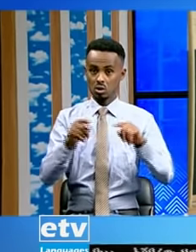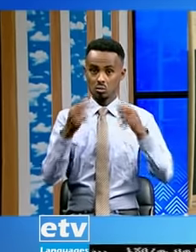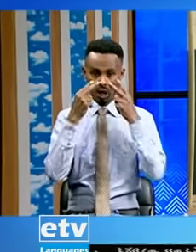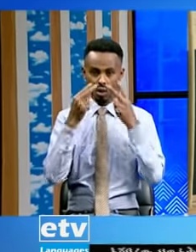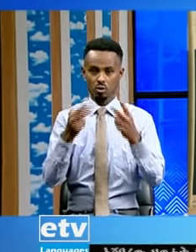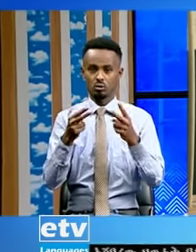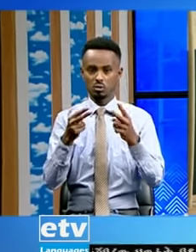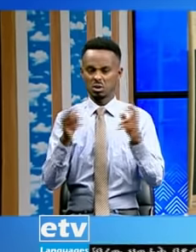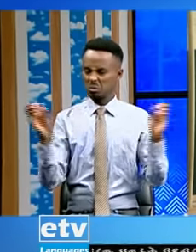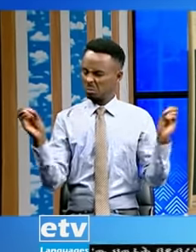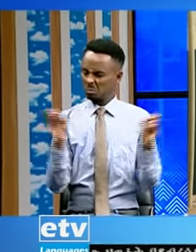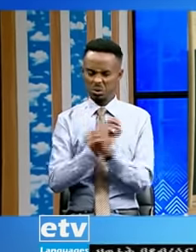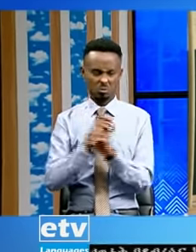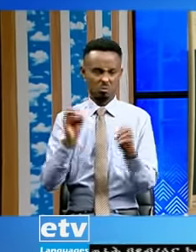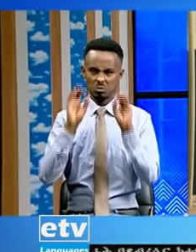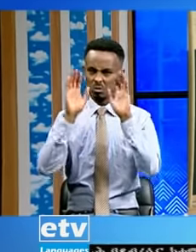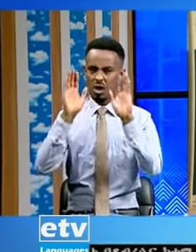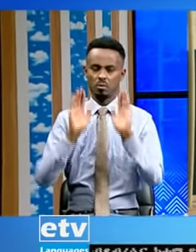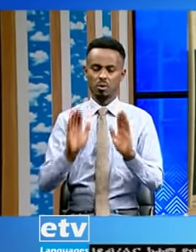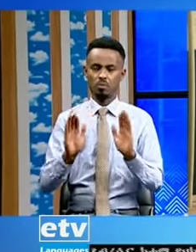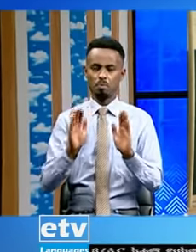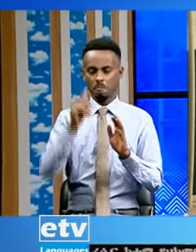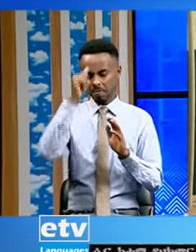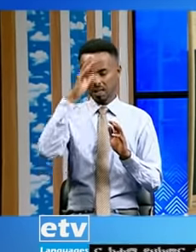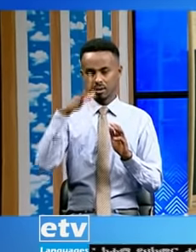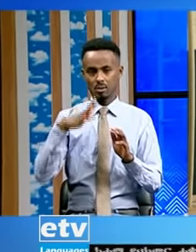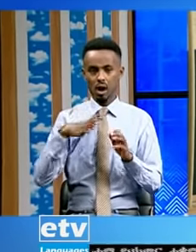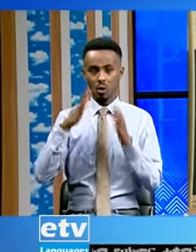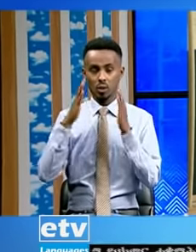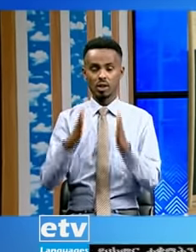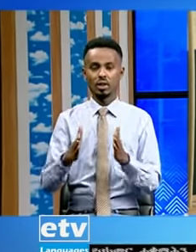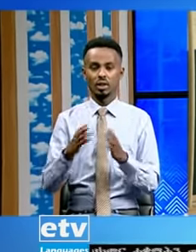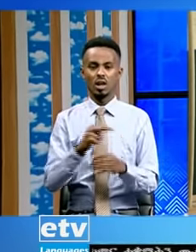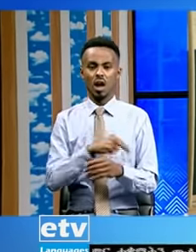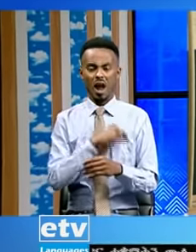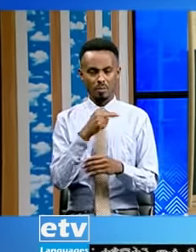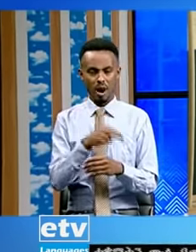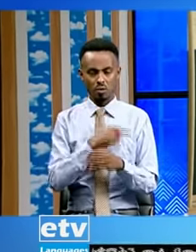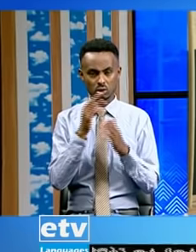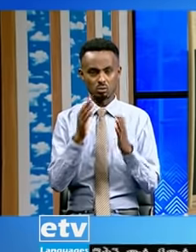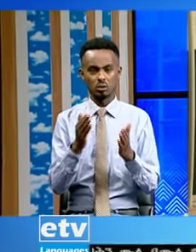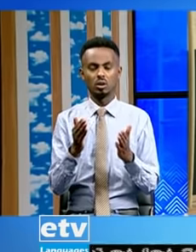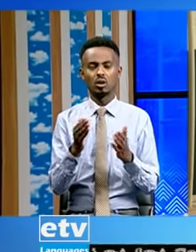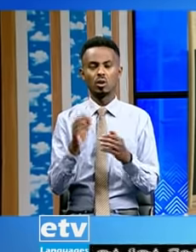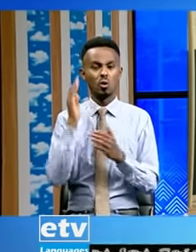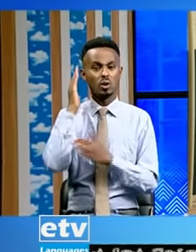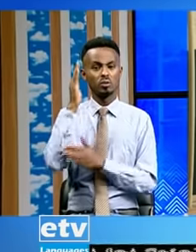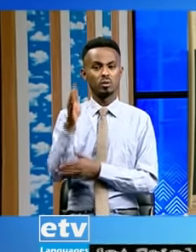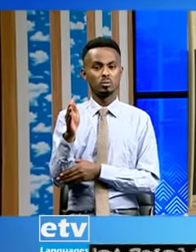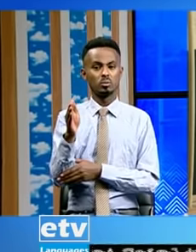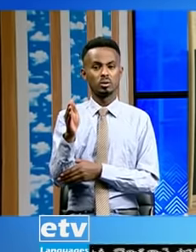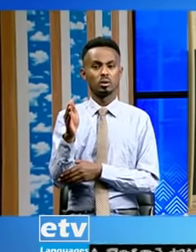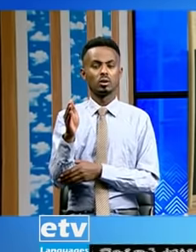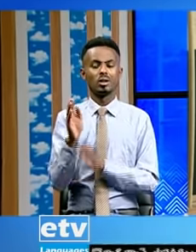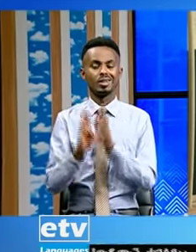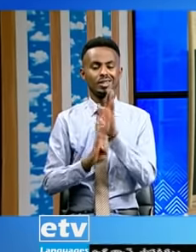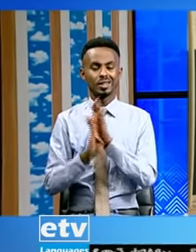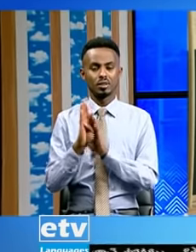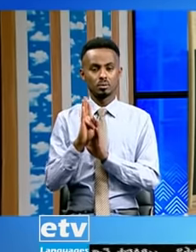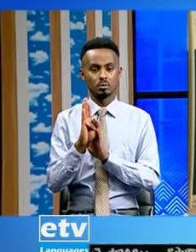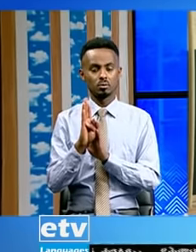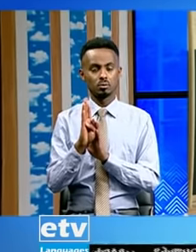ምናየው ምንም ታምር ለሰብአውነትም ለሃይማኖትም ለወደፊትም